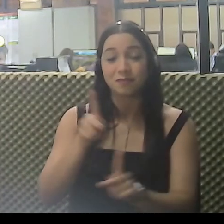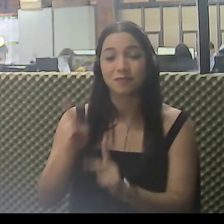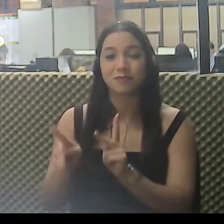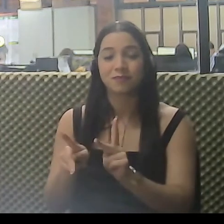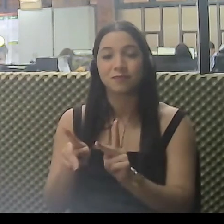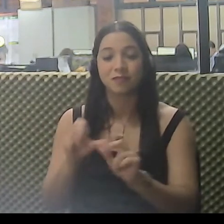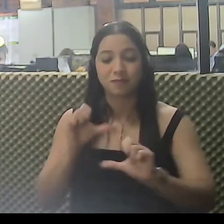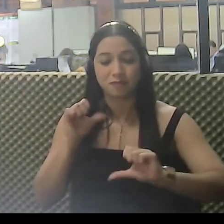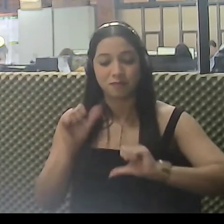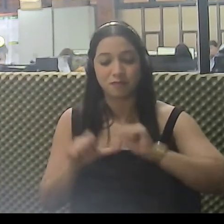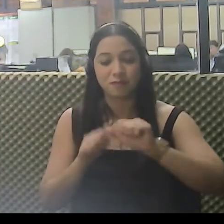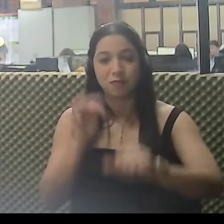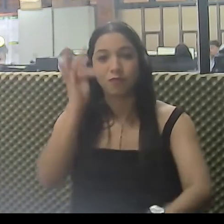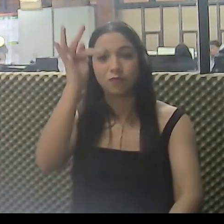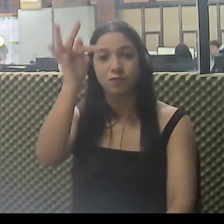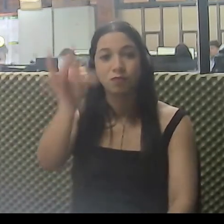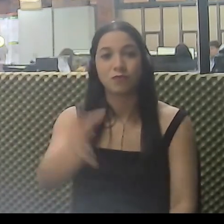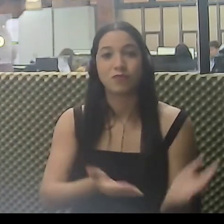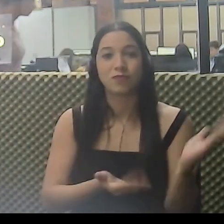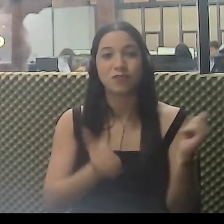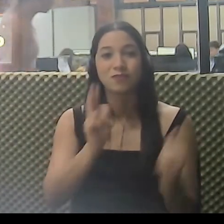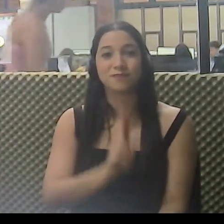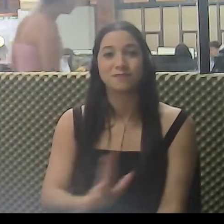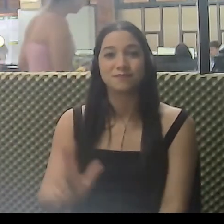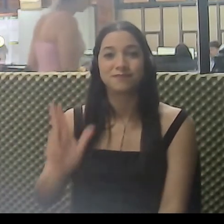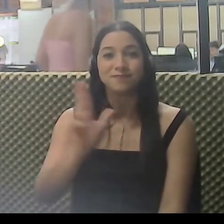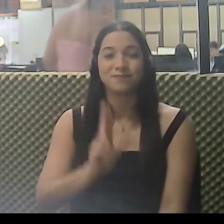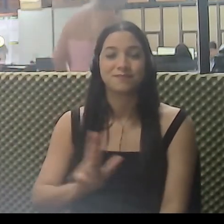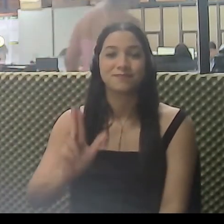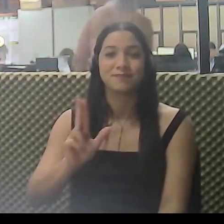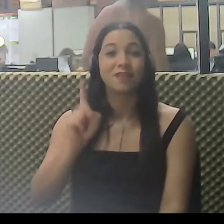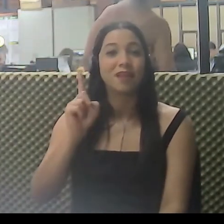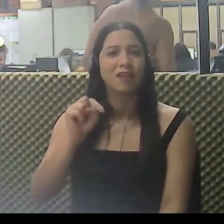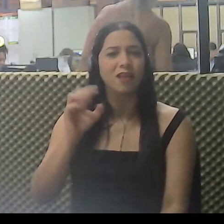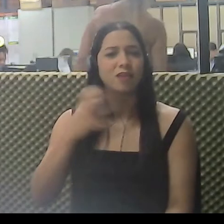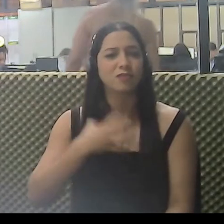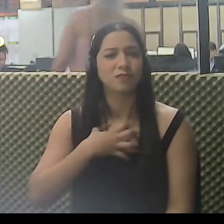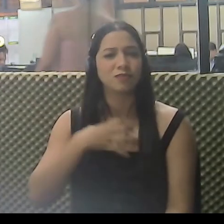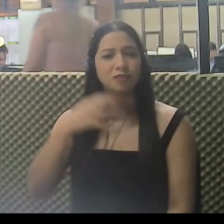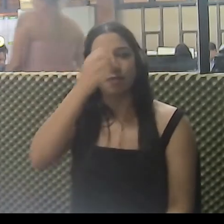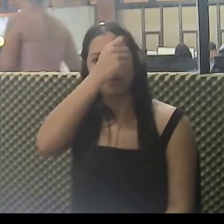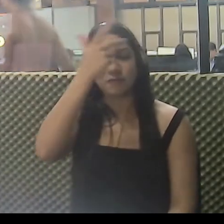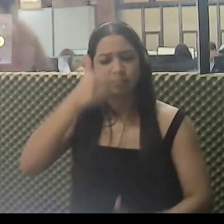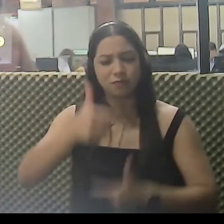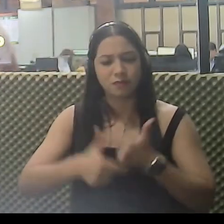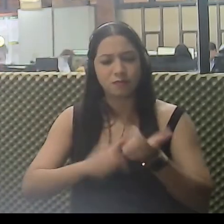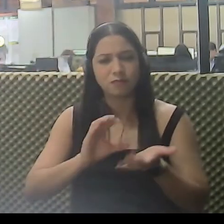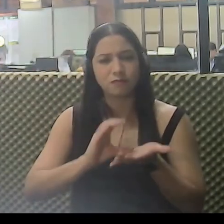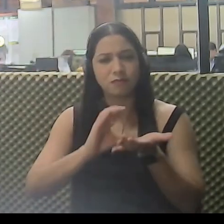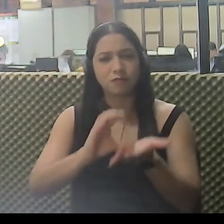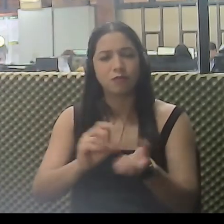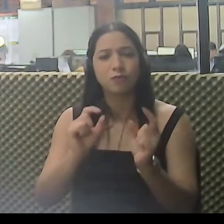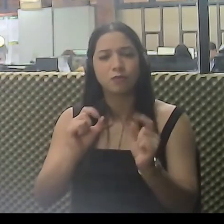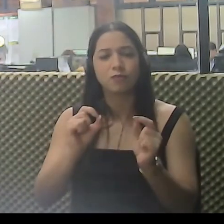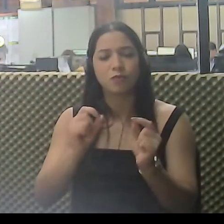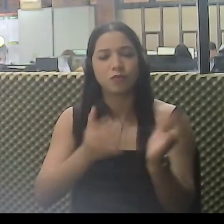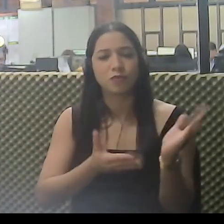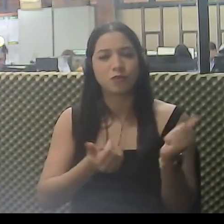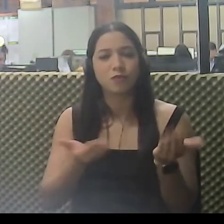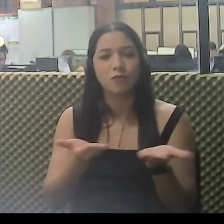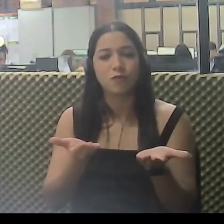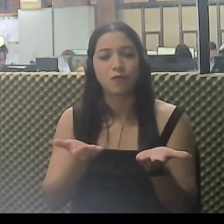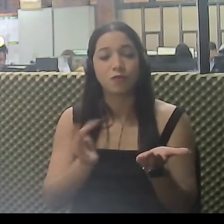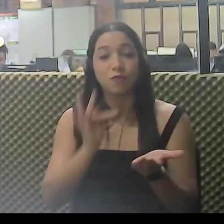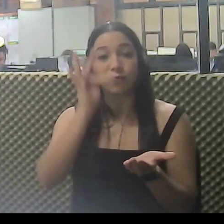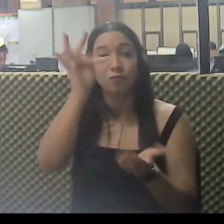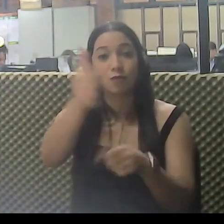e transformar o futuro dos jovens de Uberlândia. É assim que a Prefeitura trabalha, investindo nos jovens de hoje para uma cidade melhor no